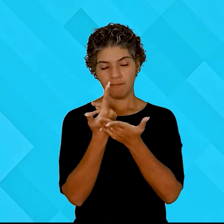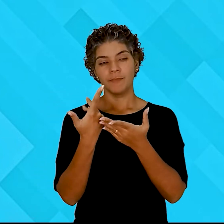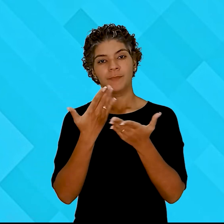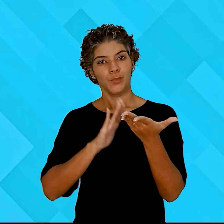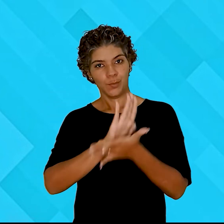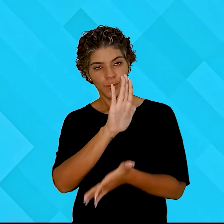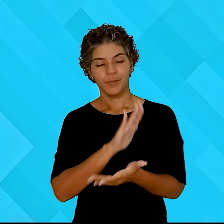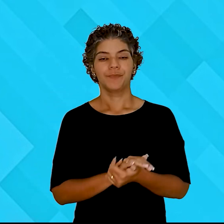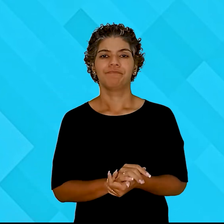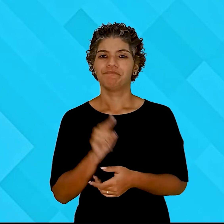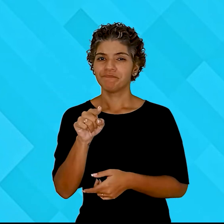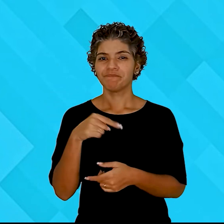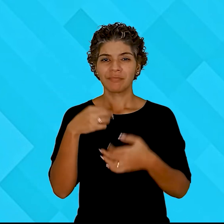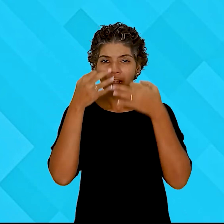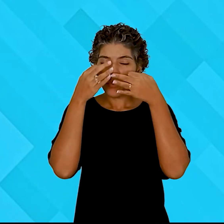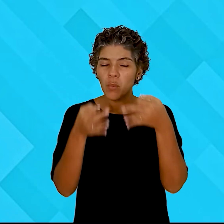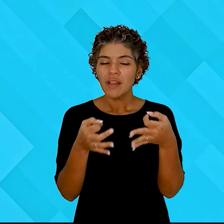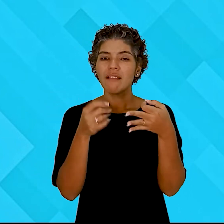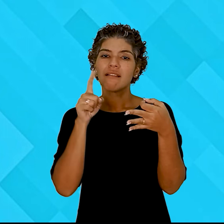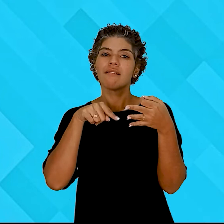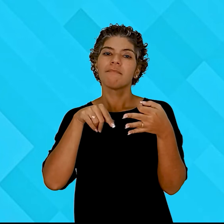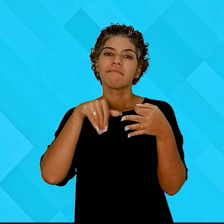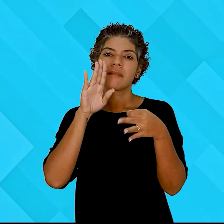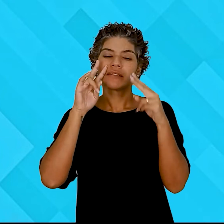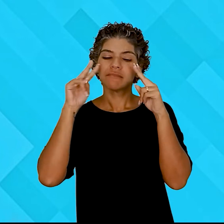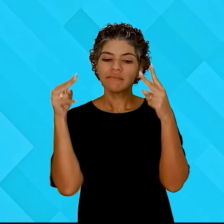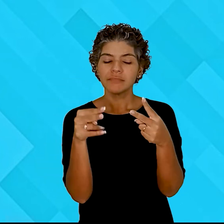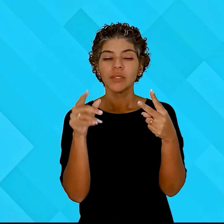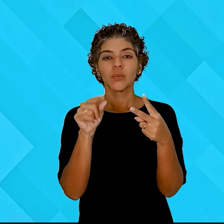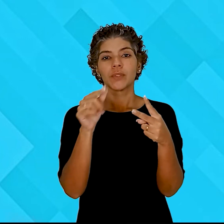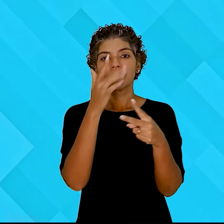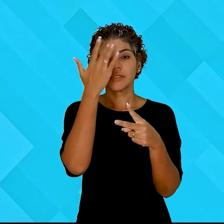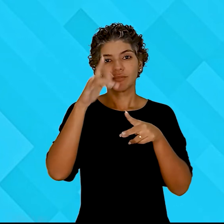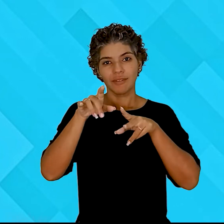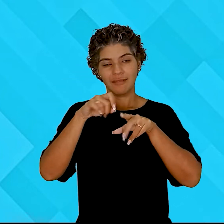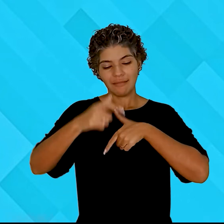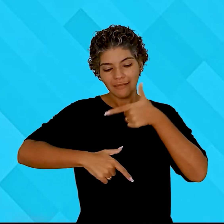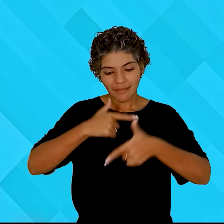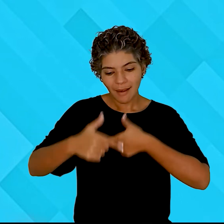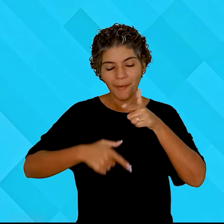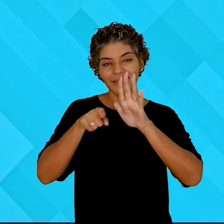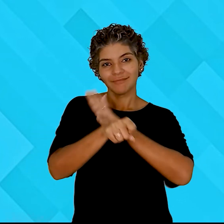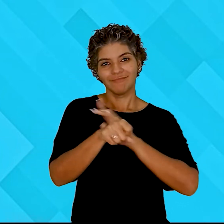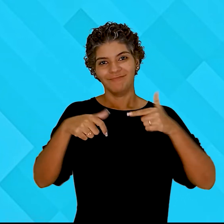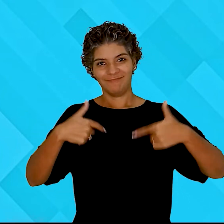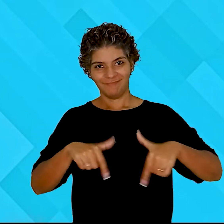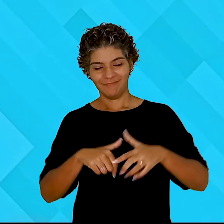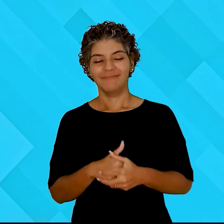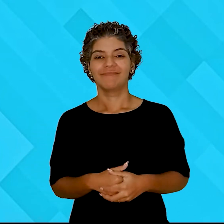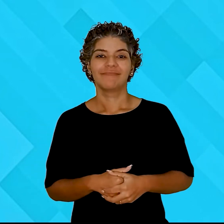voltado para o sujeito que está trabalhando, que está se inserindo no mercado. Um olhar muito preocupado com como está